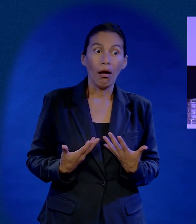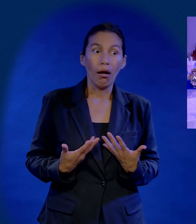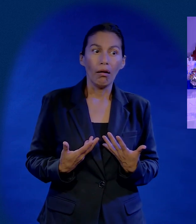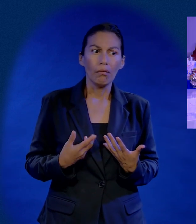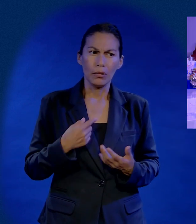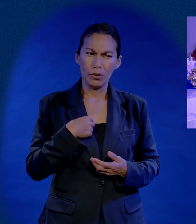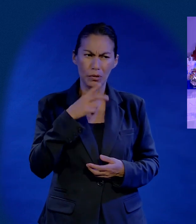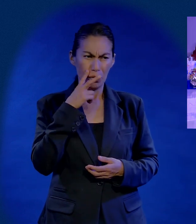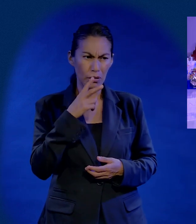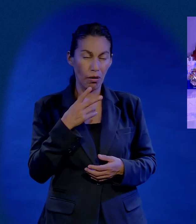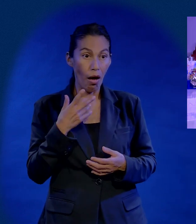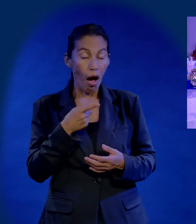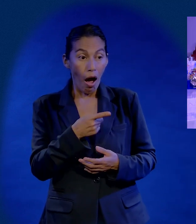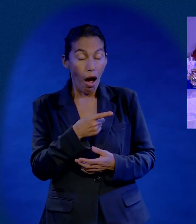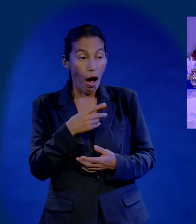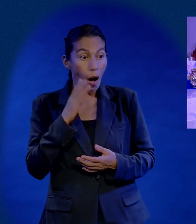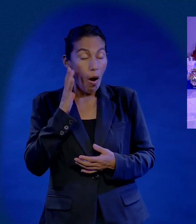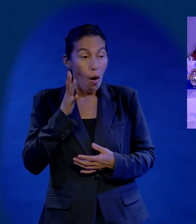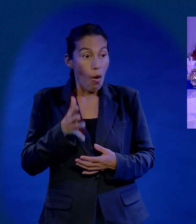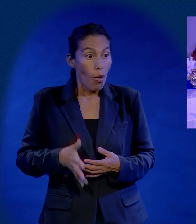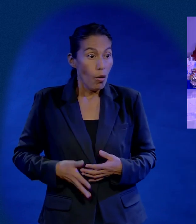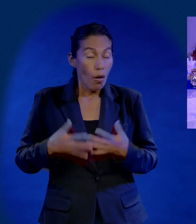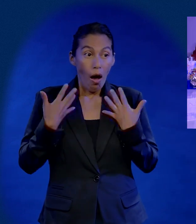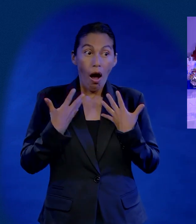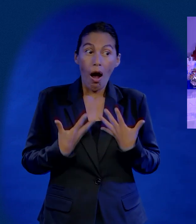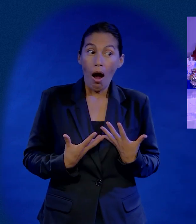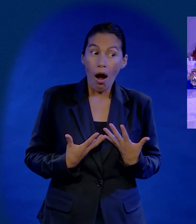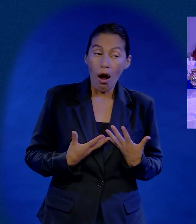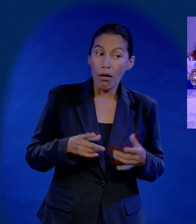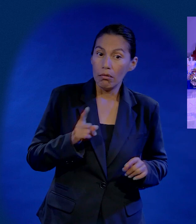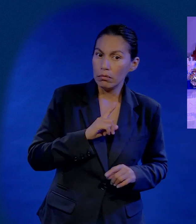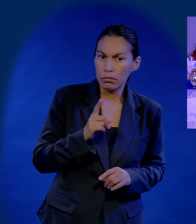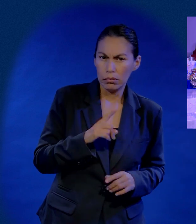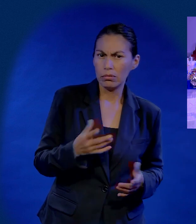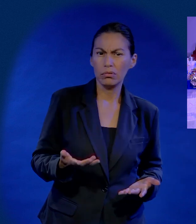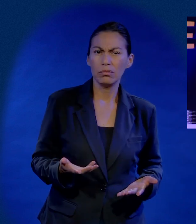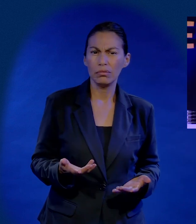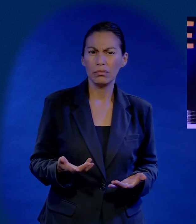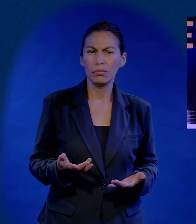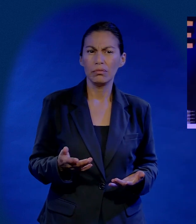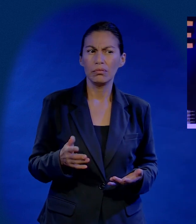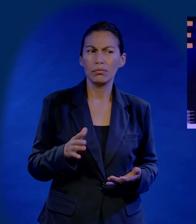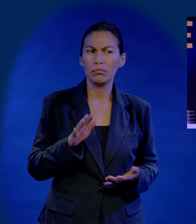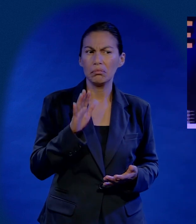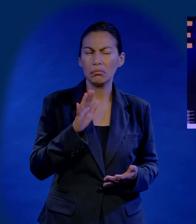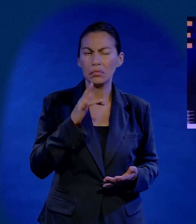¡ah! Es drogadicto, es alcohólico. Pero yo no he visto a alguien que diga, ¡ah! Es orgulloso.